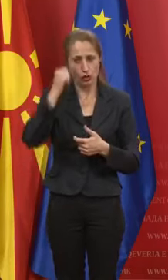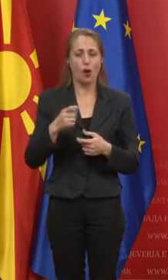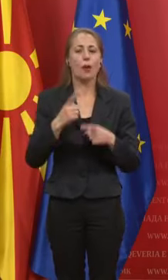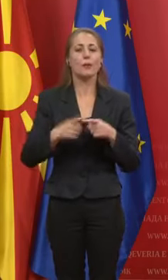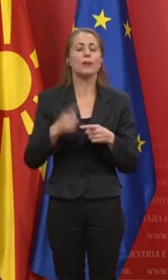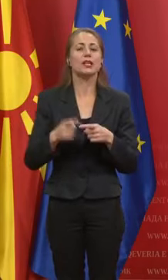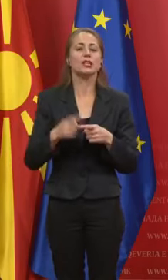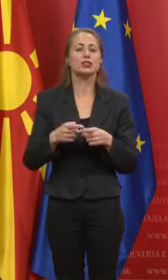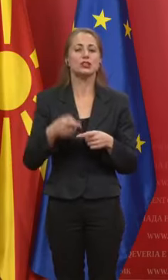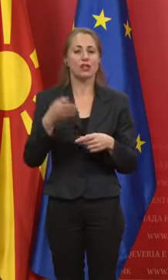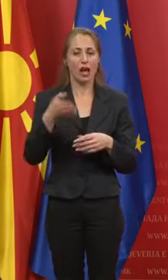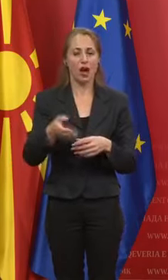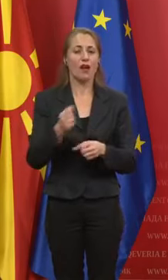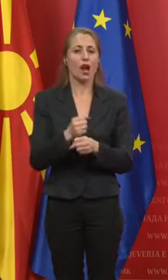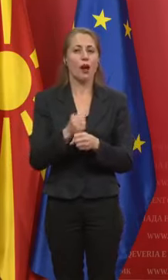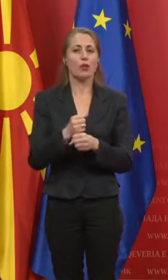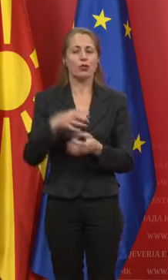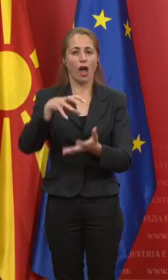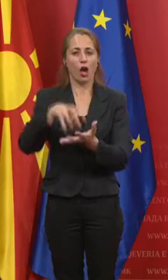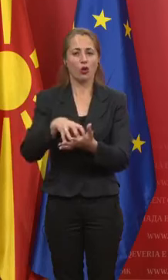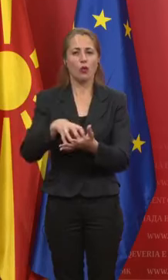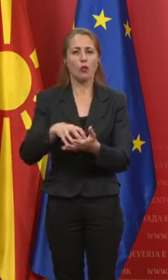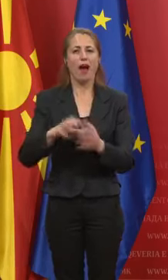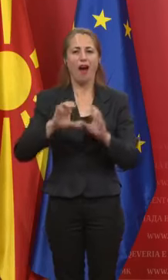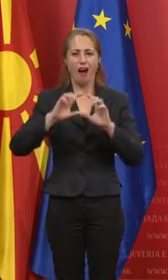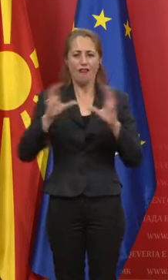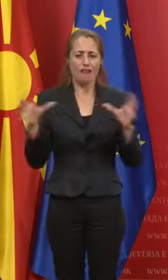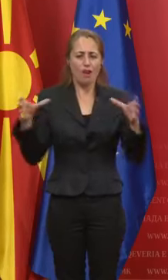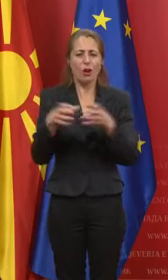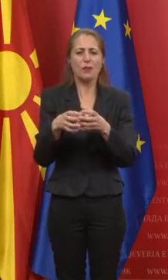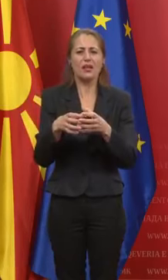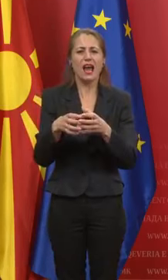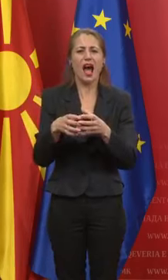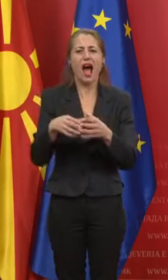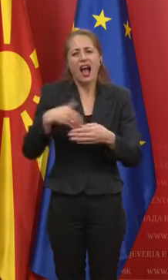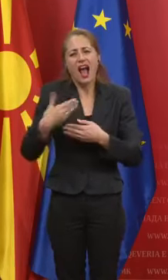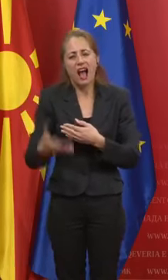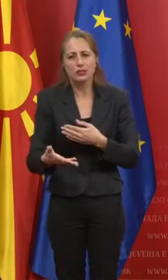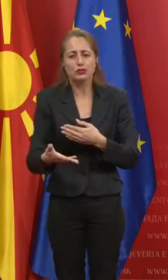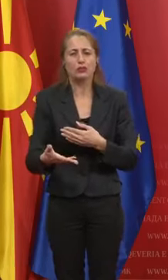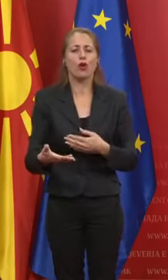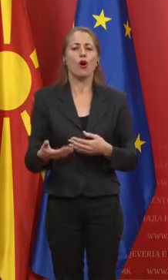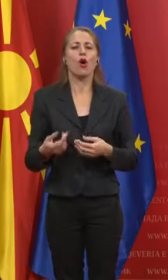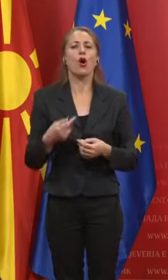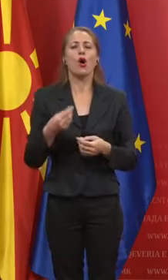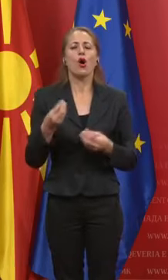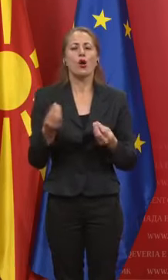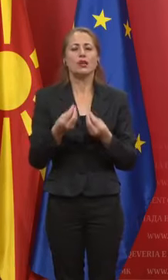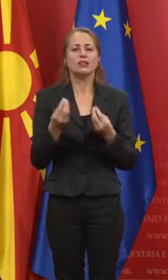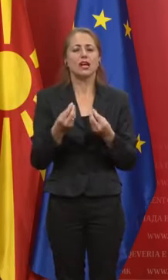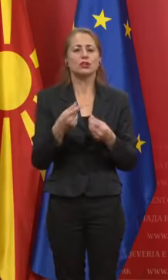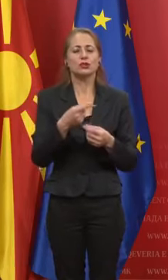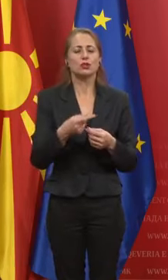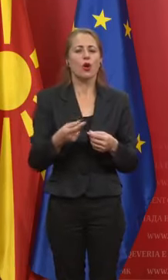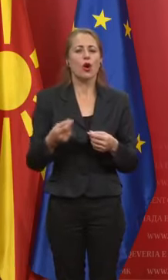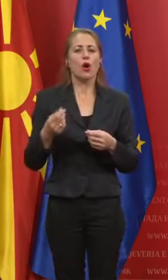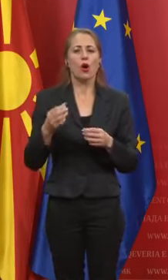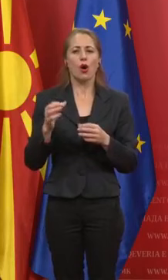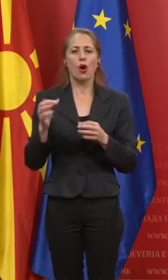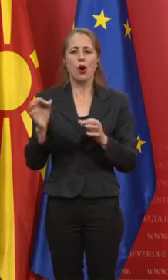беше тоа што работната група се оформи малку покасно, тоа што иницировавме заради респонсивност и на